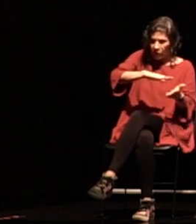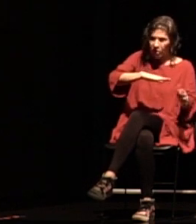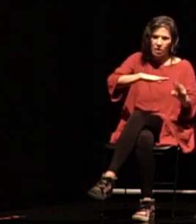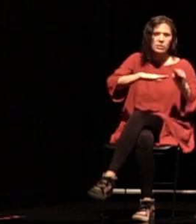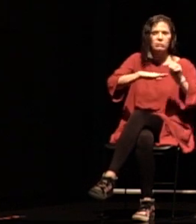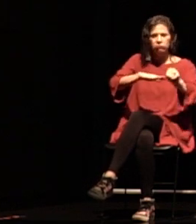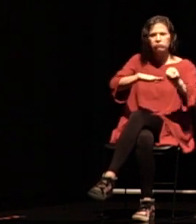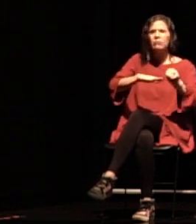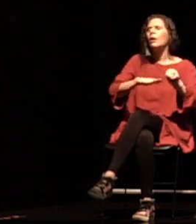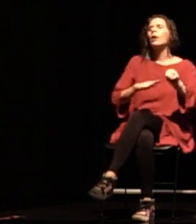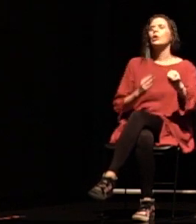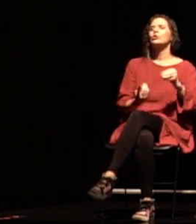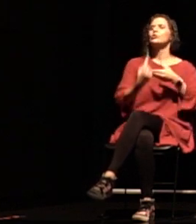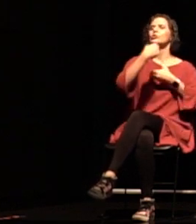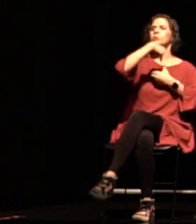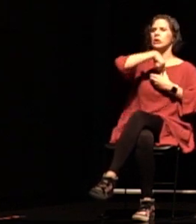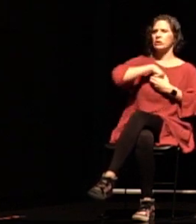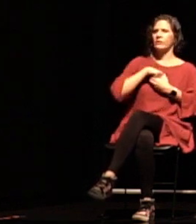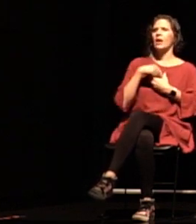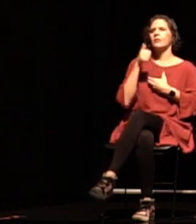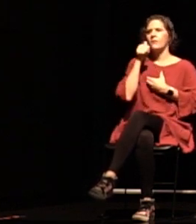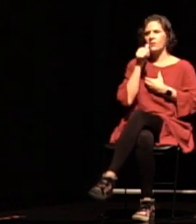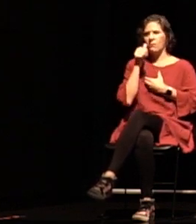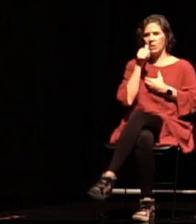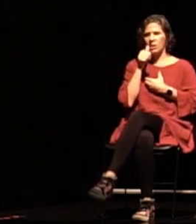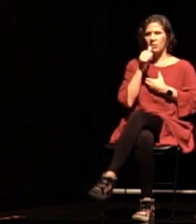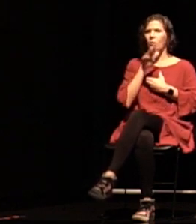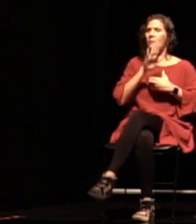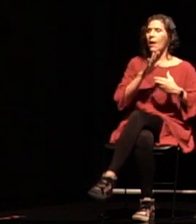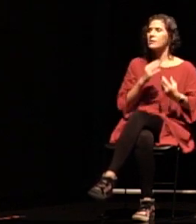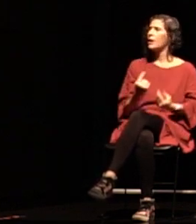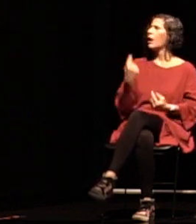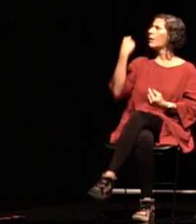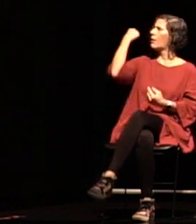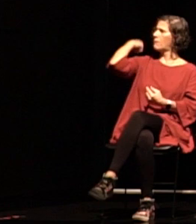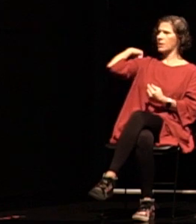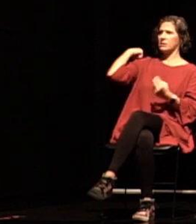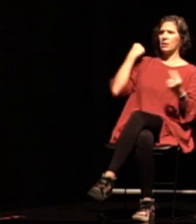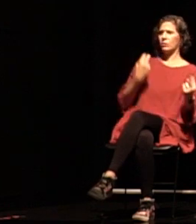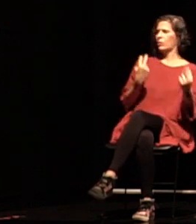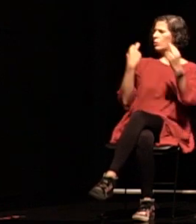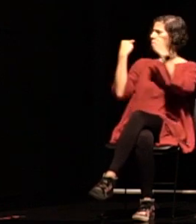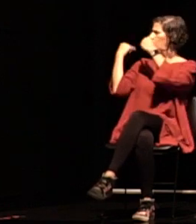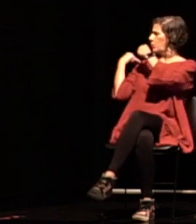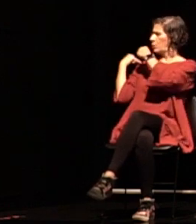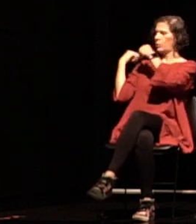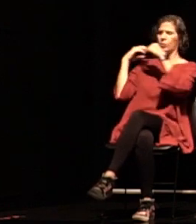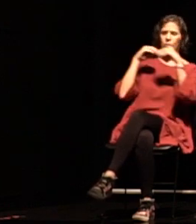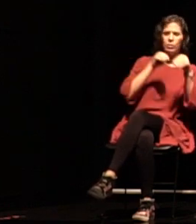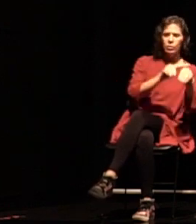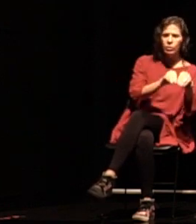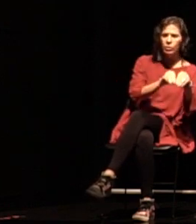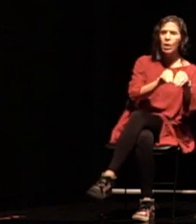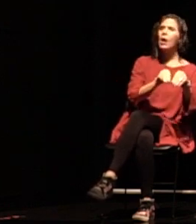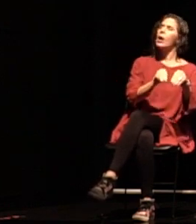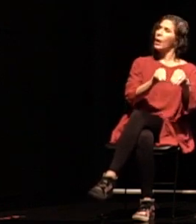subjetividade feminina, de projetarmos naquele momento. Então, foi um exercício